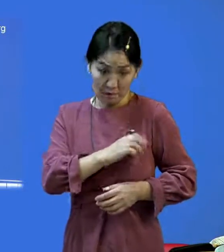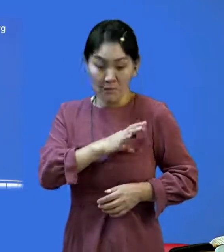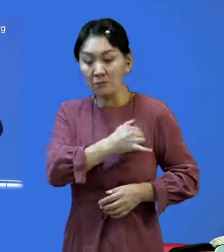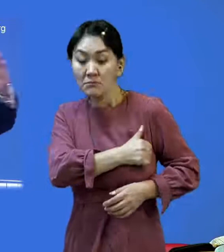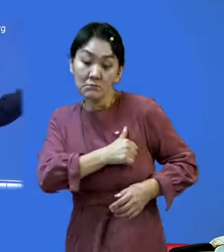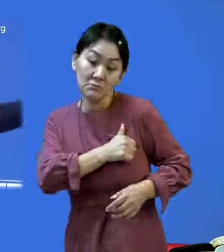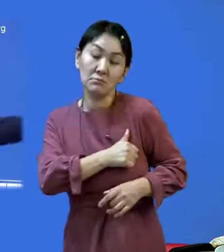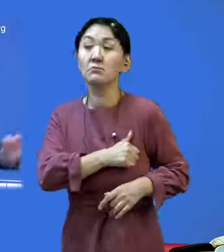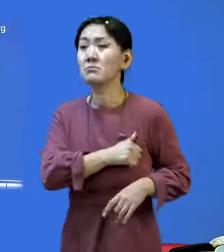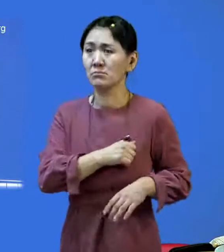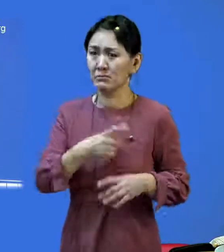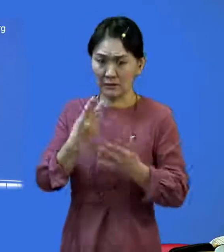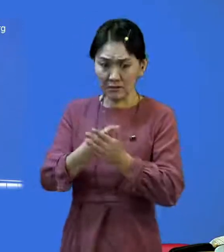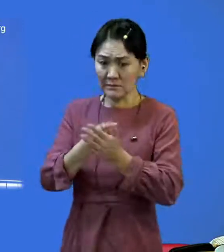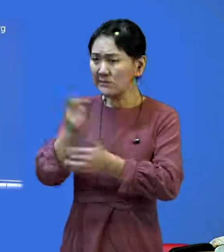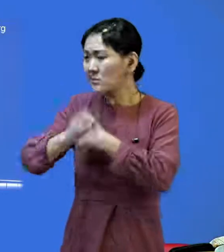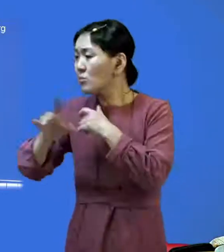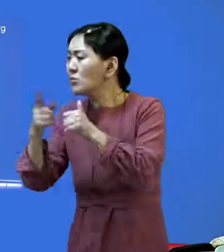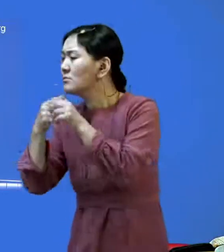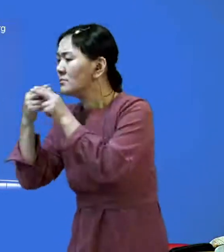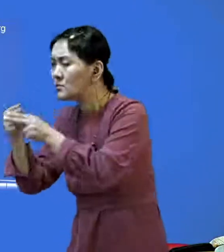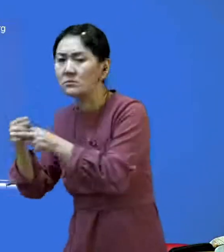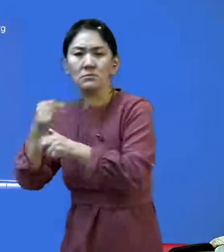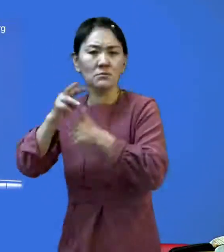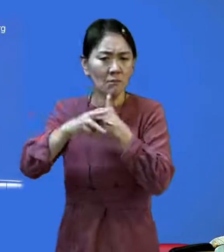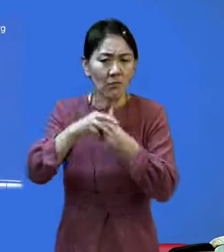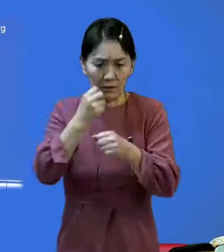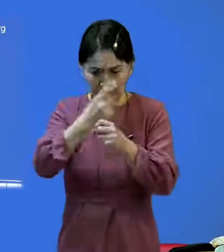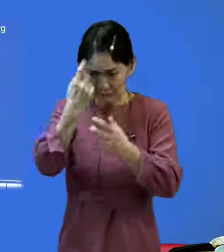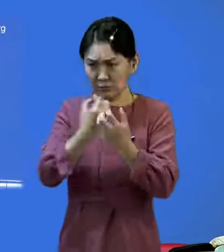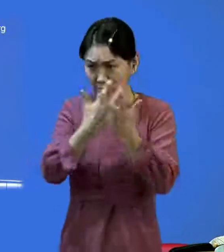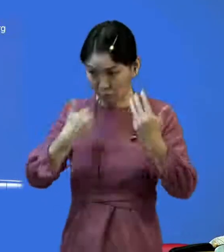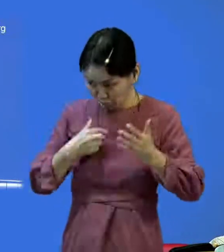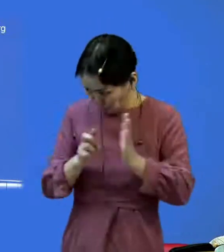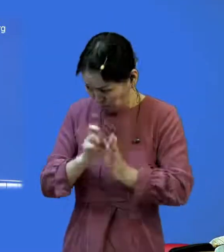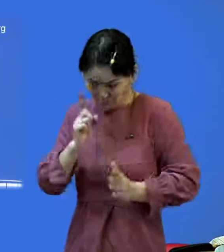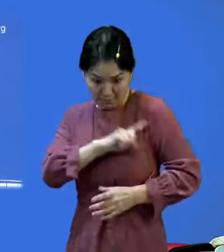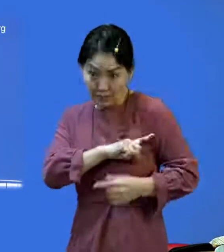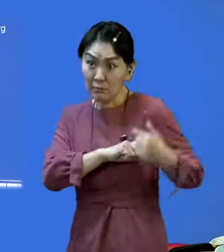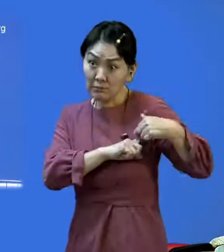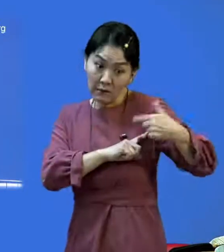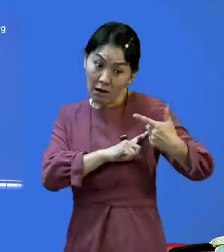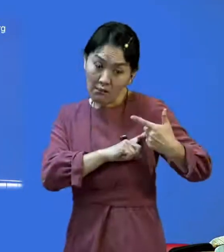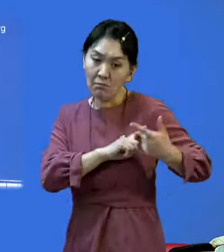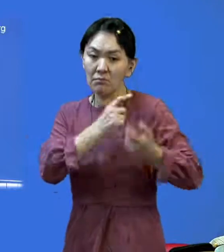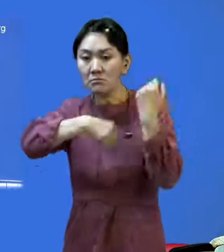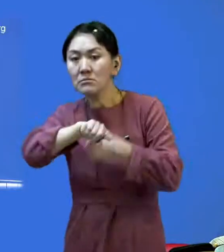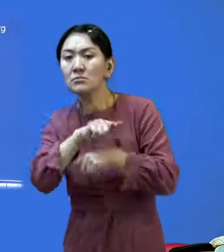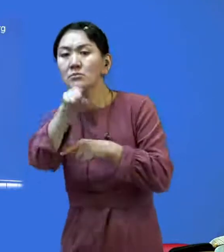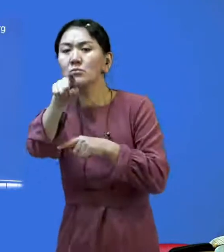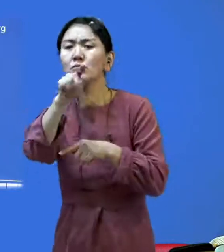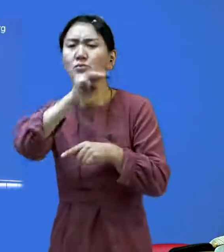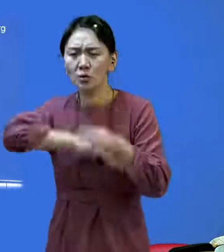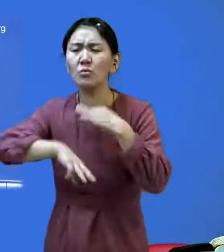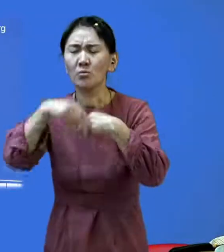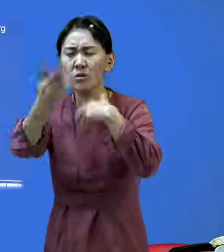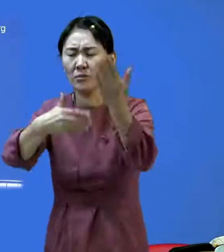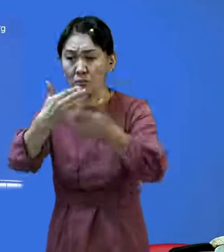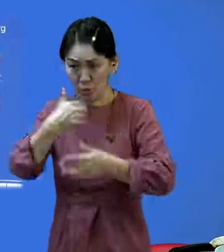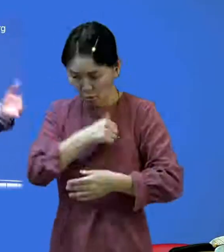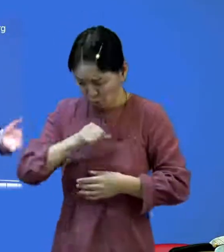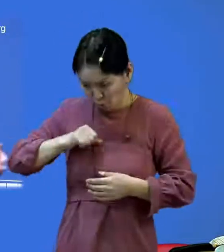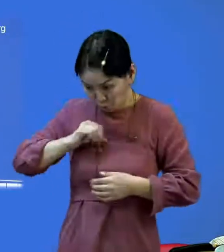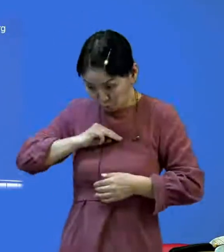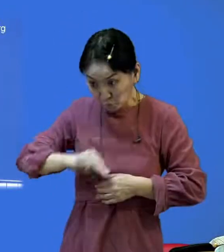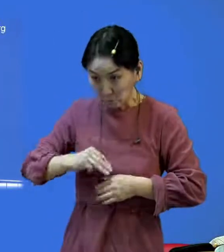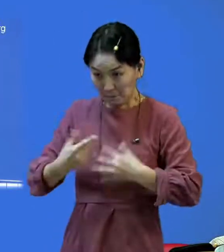байна шүү дээ. Ядуу ахын дүүс нараа туслан сайн мэдээд тарах ажил туслан өөрийнх нь төлөө бол нэг өчүүхэн багыг хэрэглэн. Сайн мэдээний төлөө